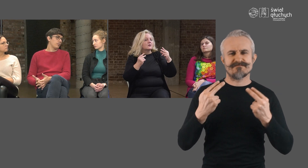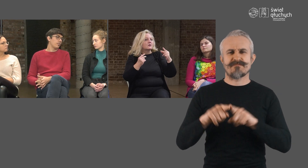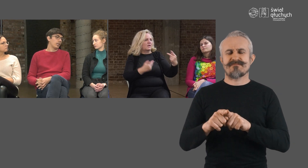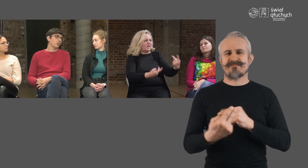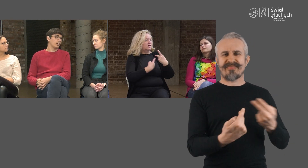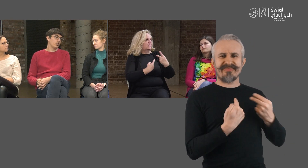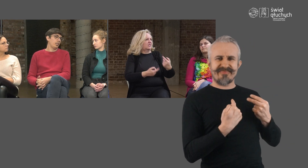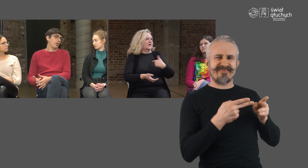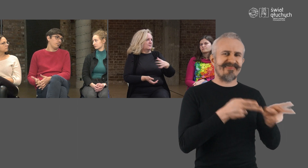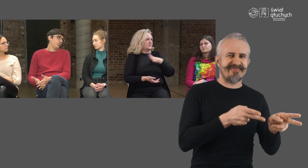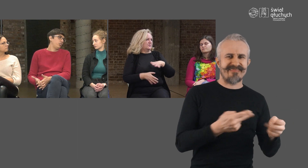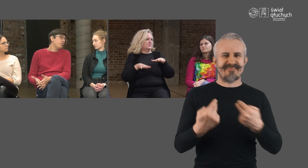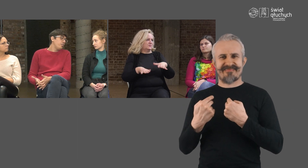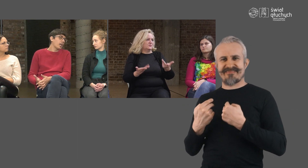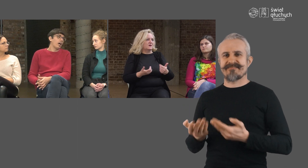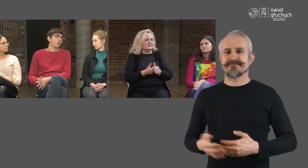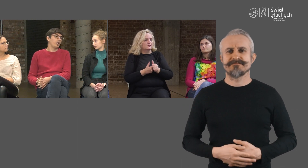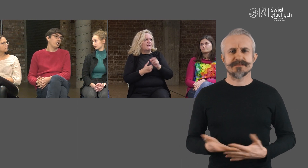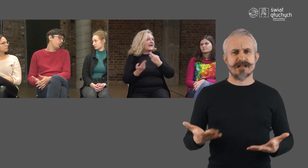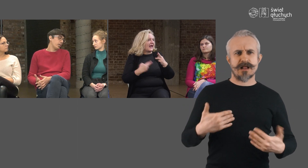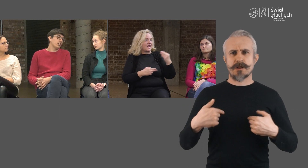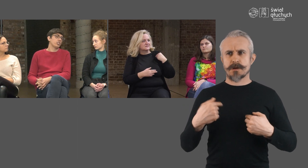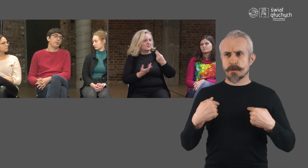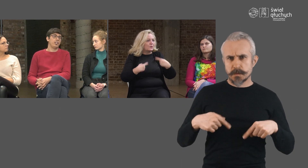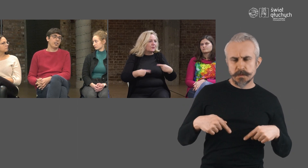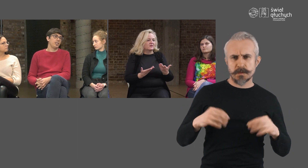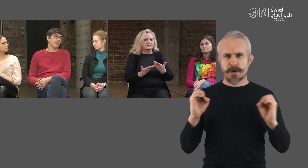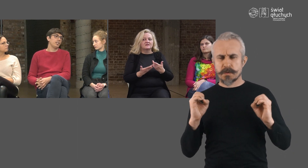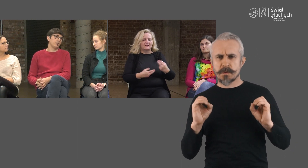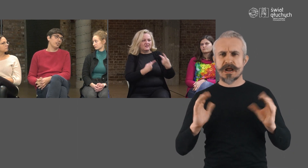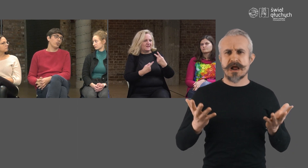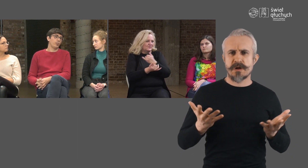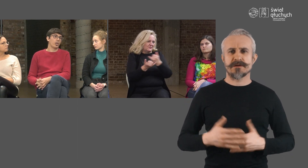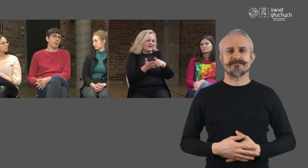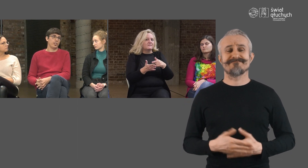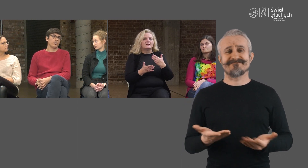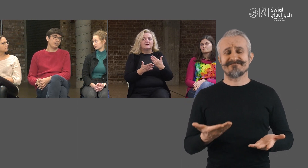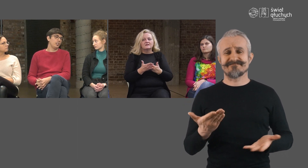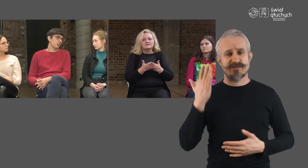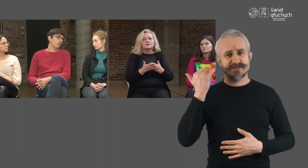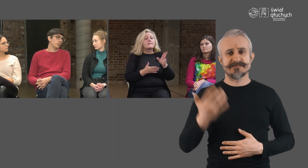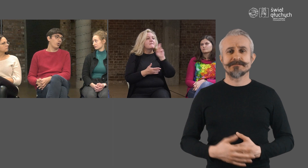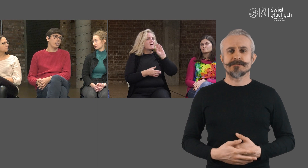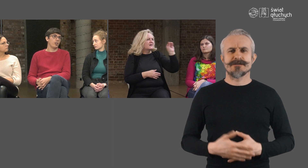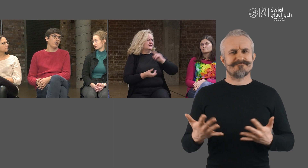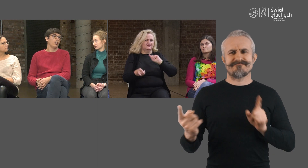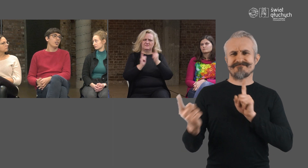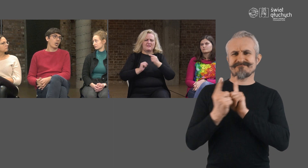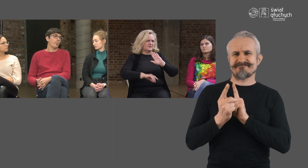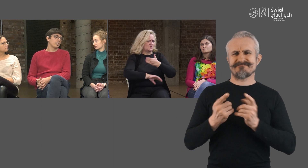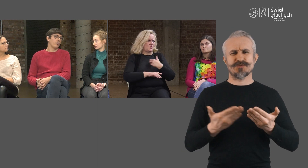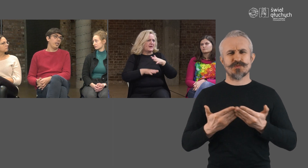ze mnie ze względu na to, że ja dziwnie reaguję. Nauczyciele też się śmiali ze mnie, więc dlatego nie programowałem, żeby zmieniać szkołę